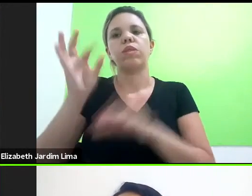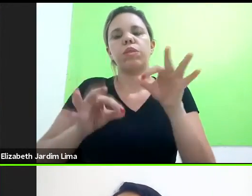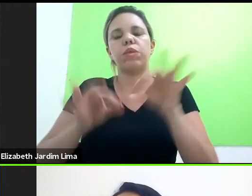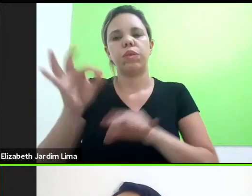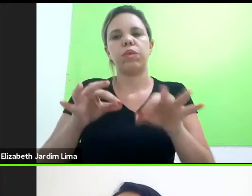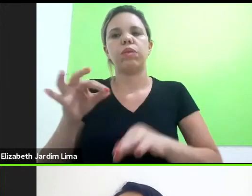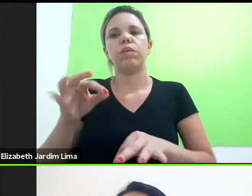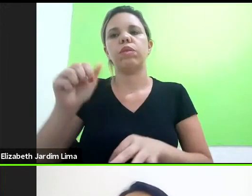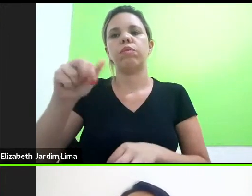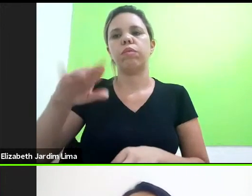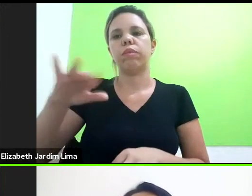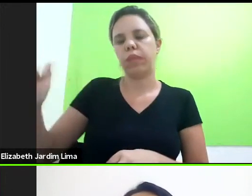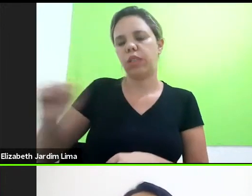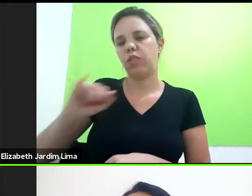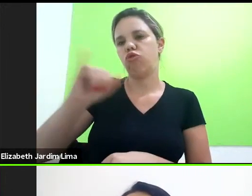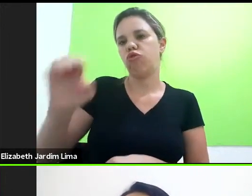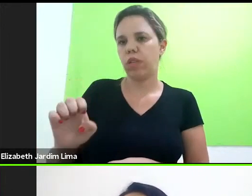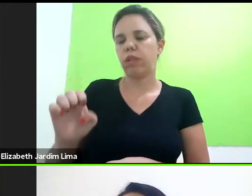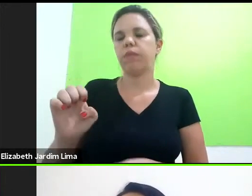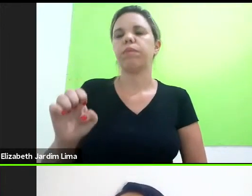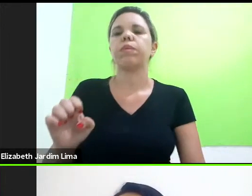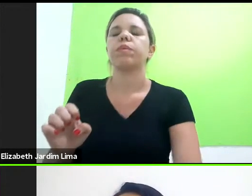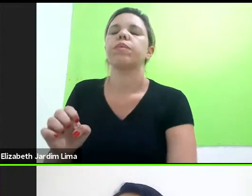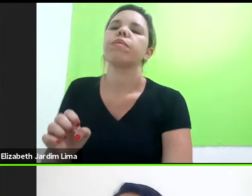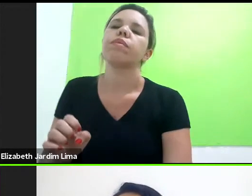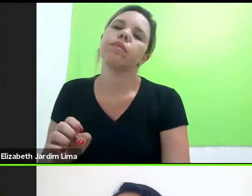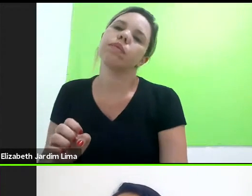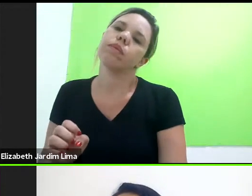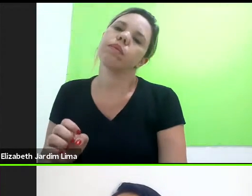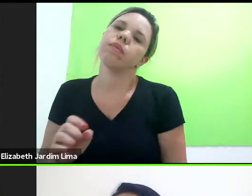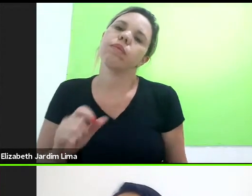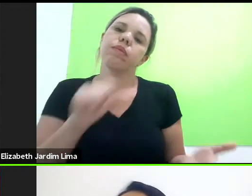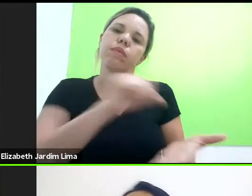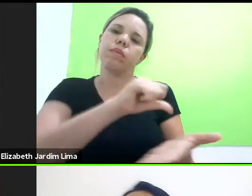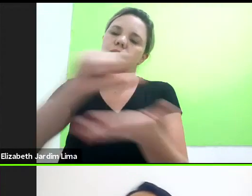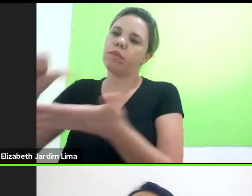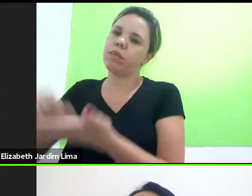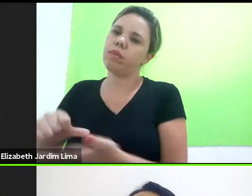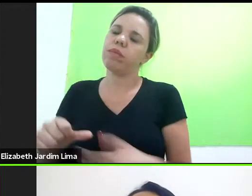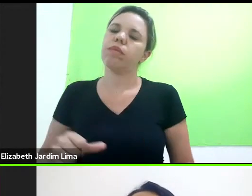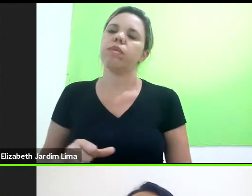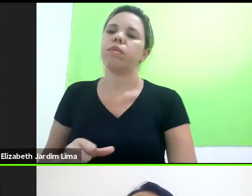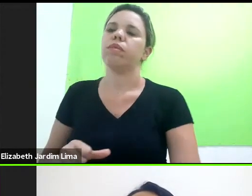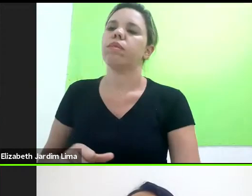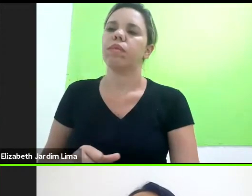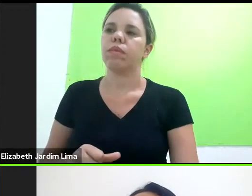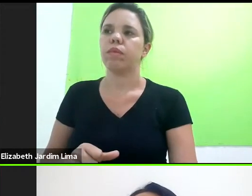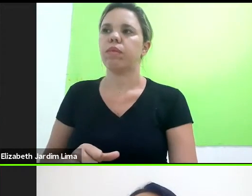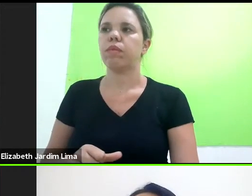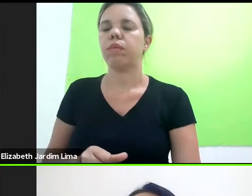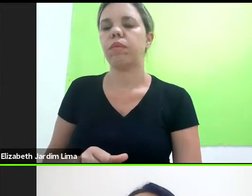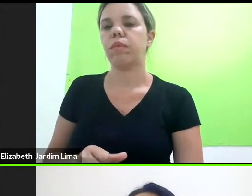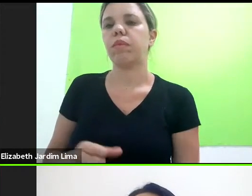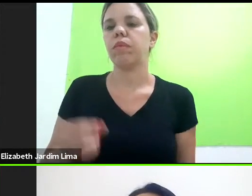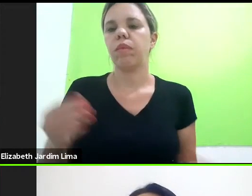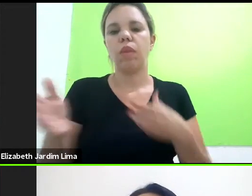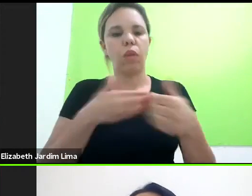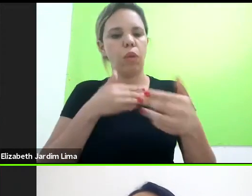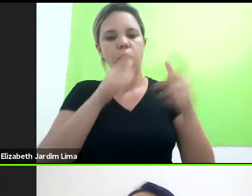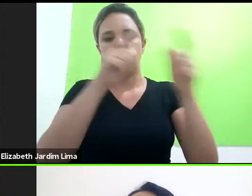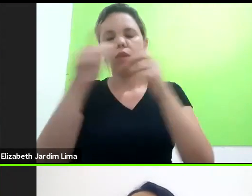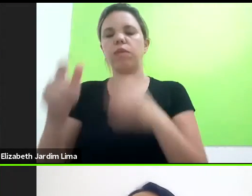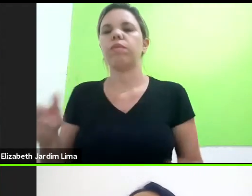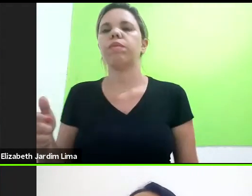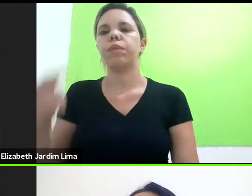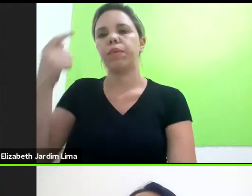Maria, João, José, seja nas aldeias, nos quilombos, nas periferias ou em qualquer outro espaço.